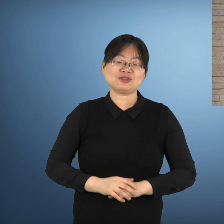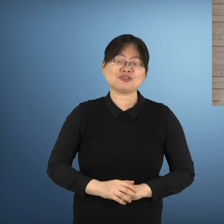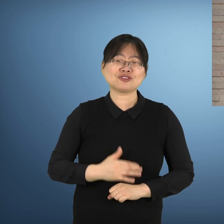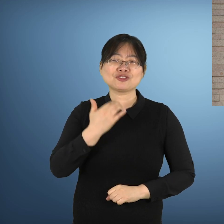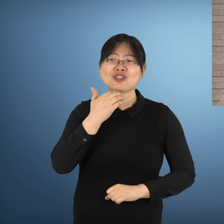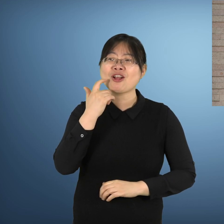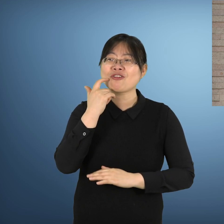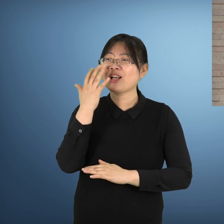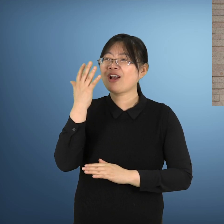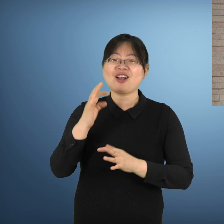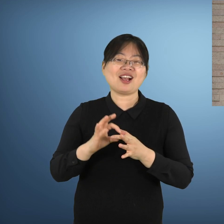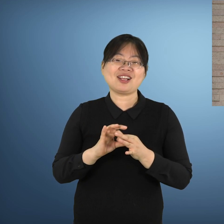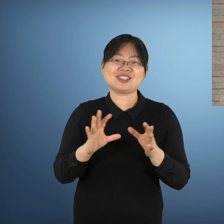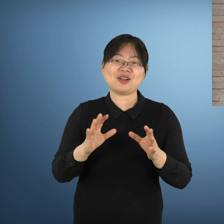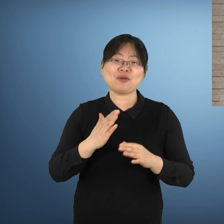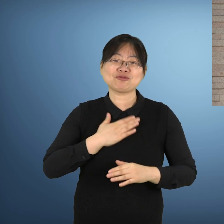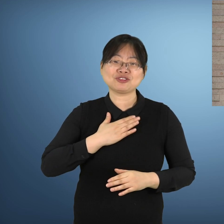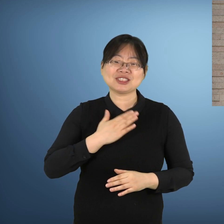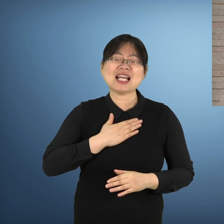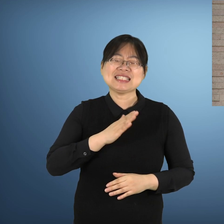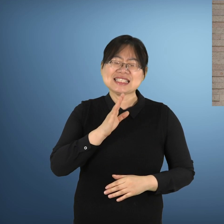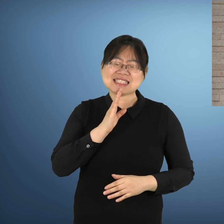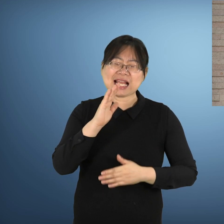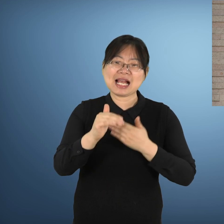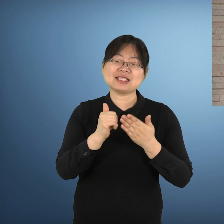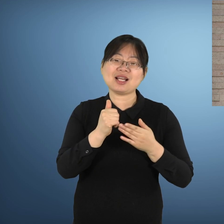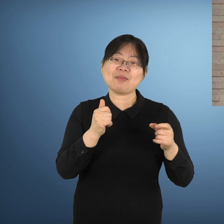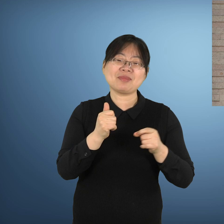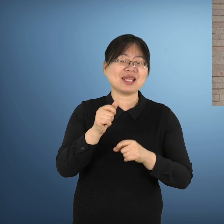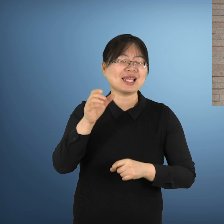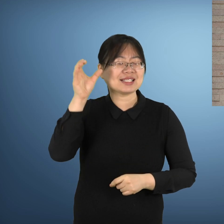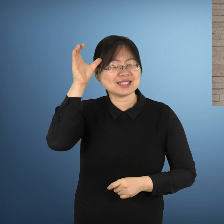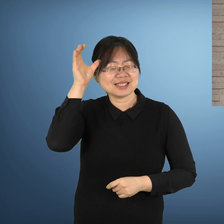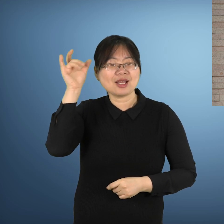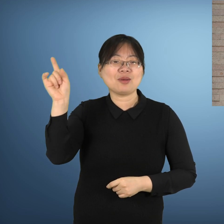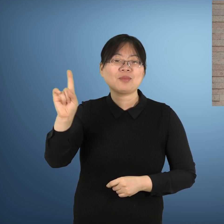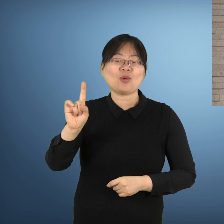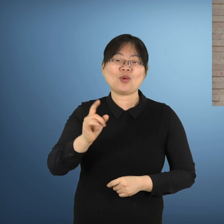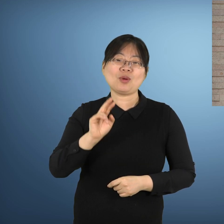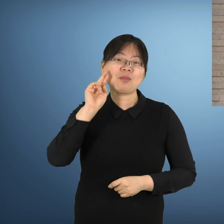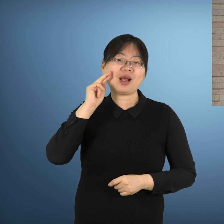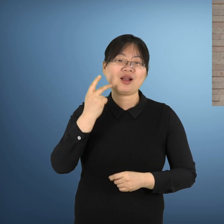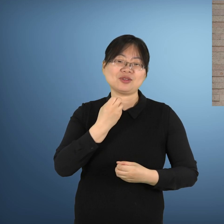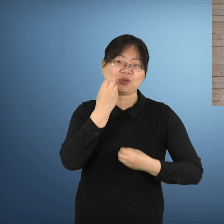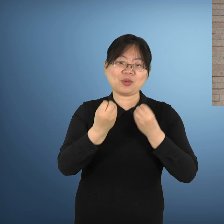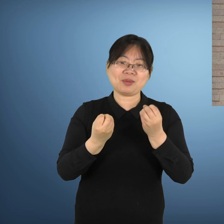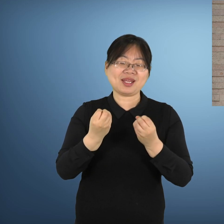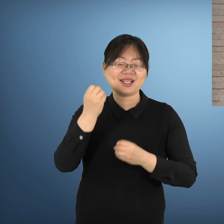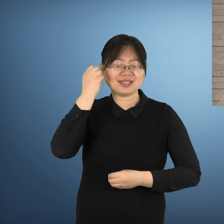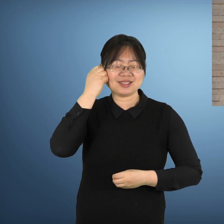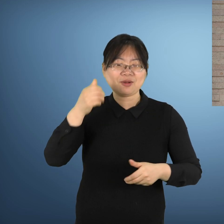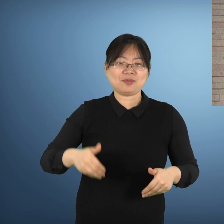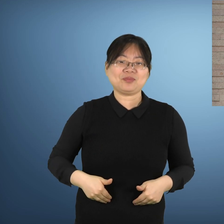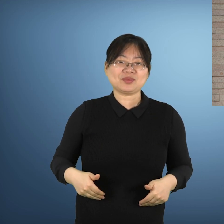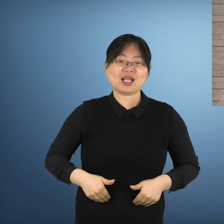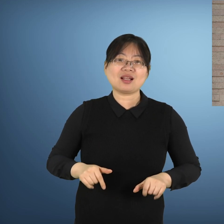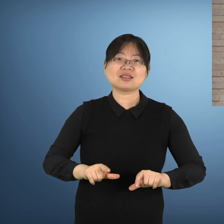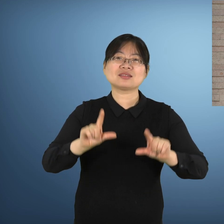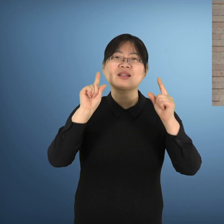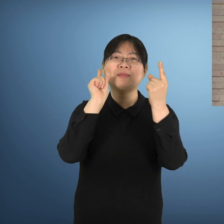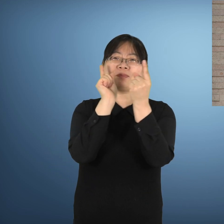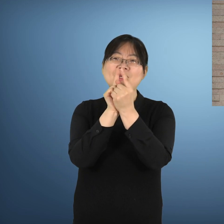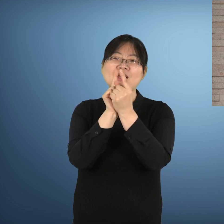받든 우리가 정말 하나님 앞에 기대할 것은 바울의 고백을 잊어서는 안 됩니다. 그날이